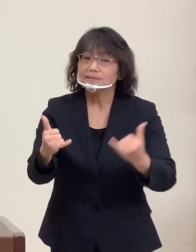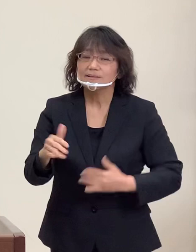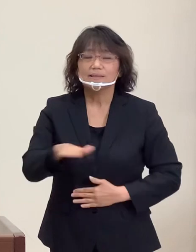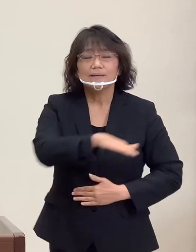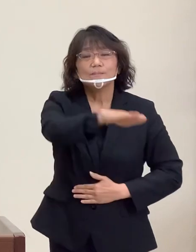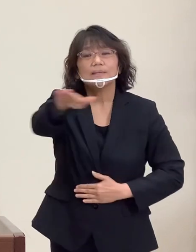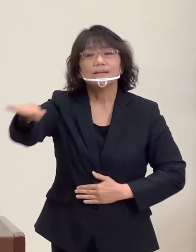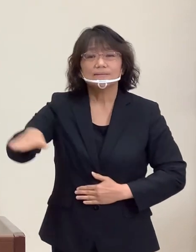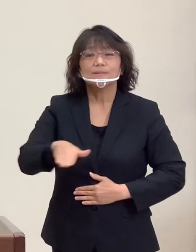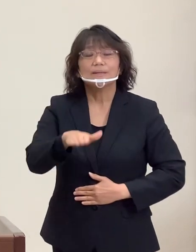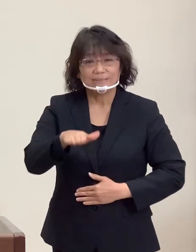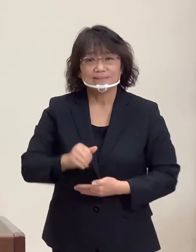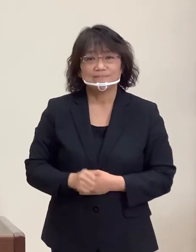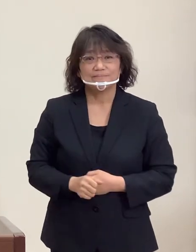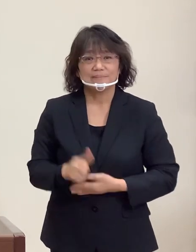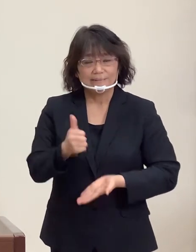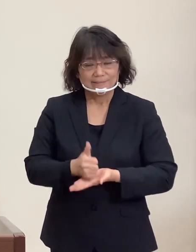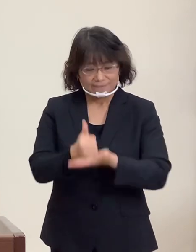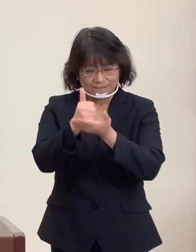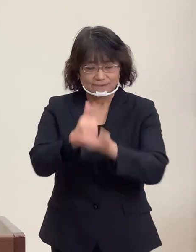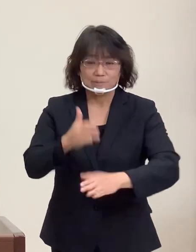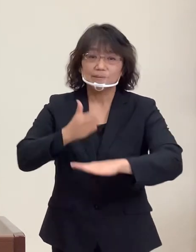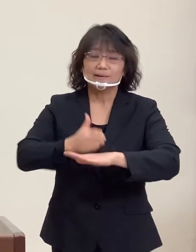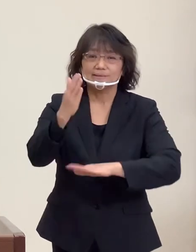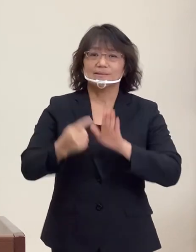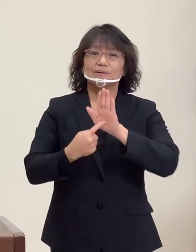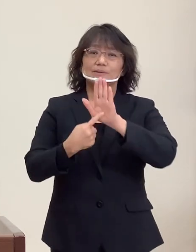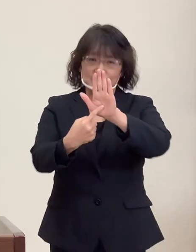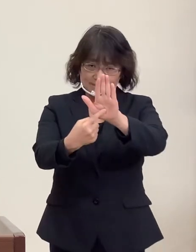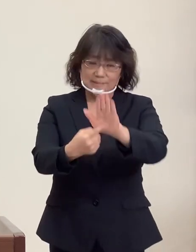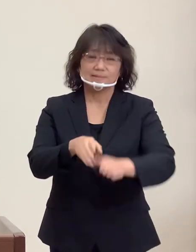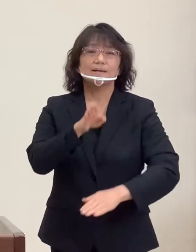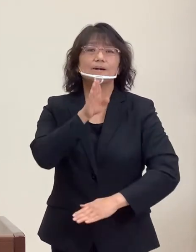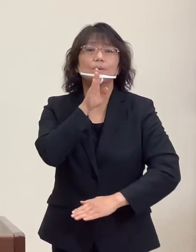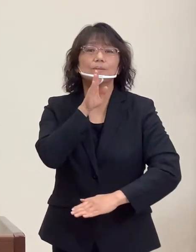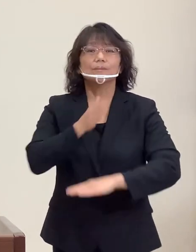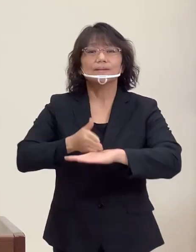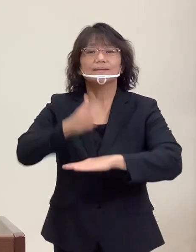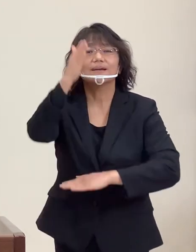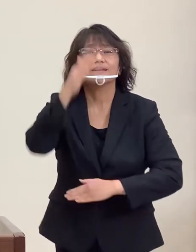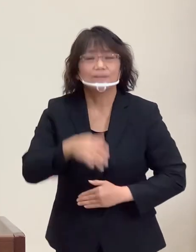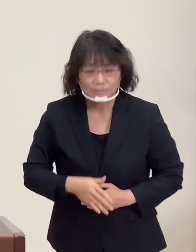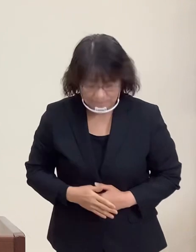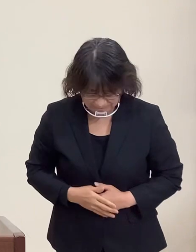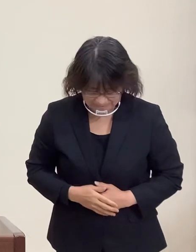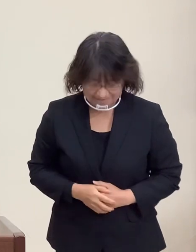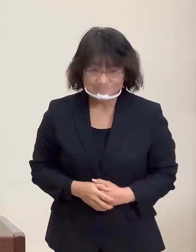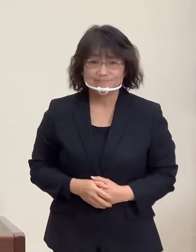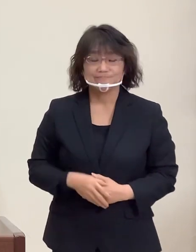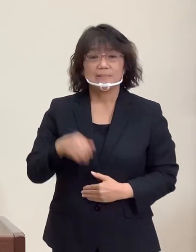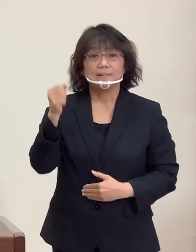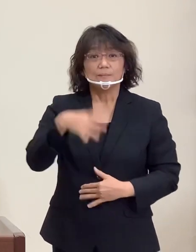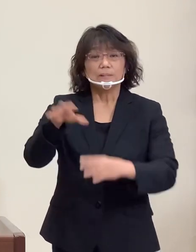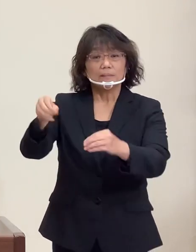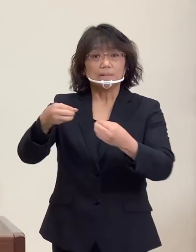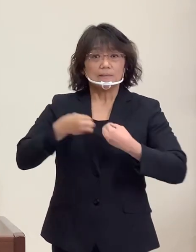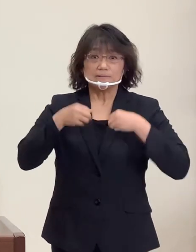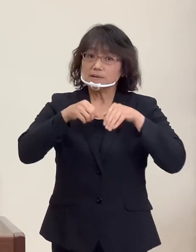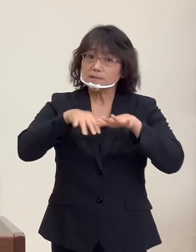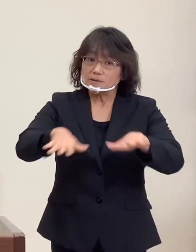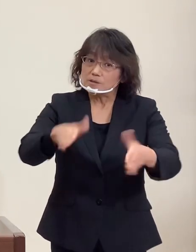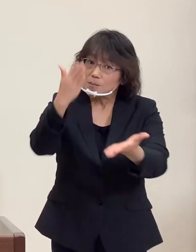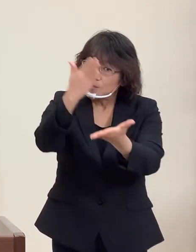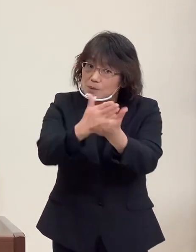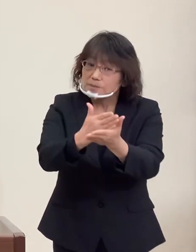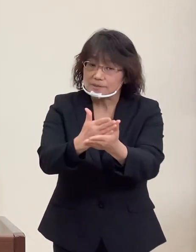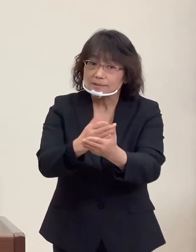深く敬意と感謝の意を表します本当にありがとうございますまた感染拡大論防止に向け